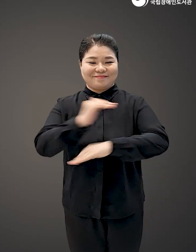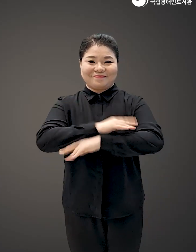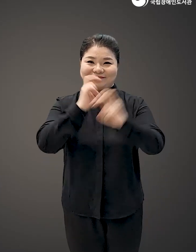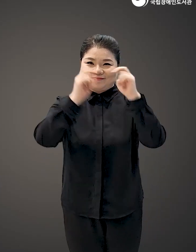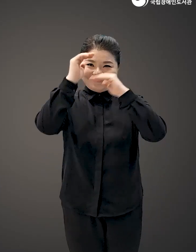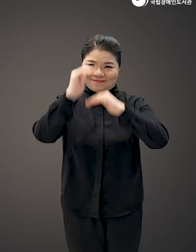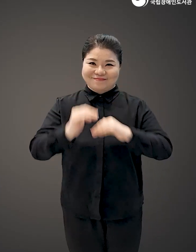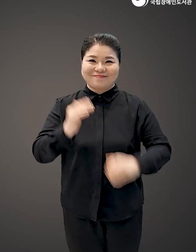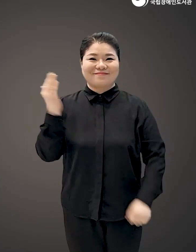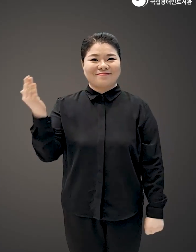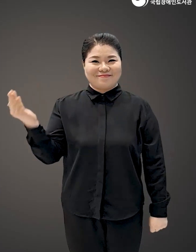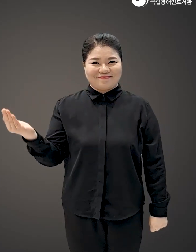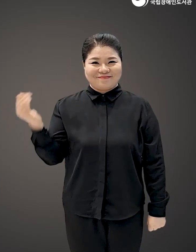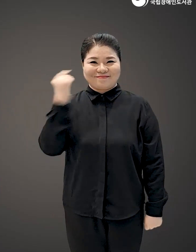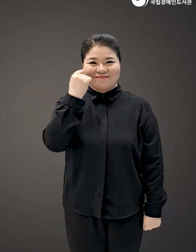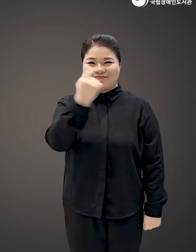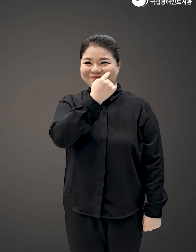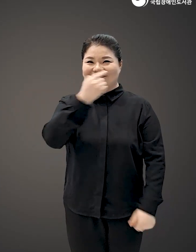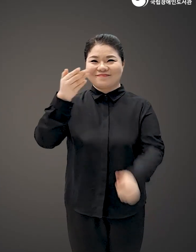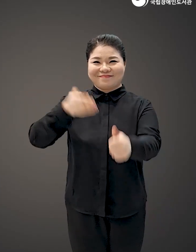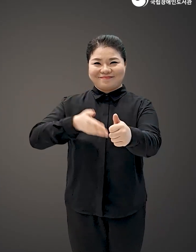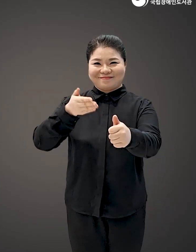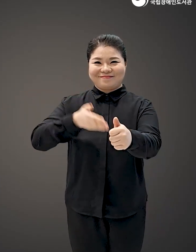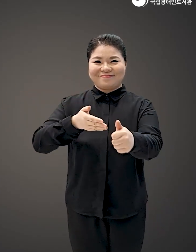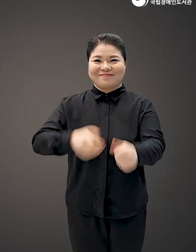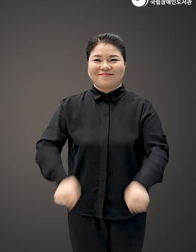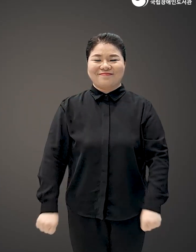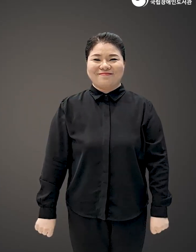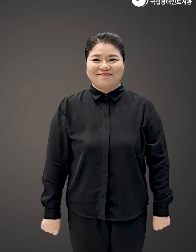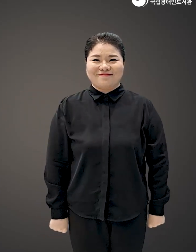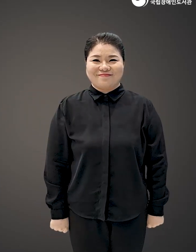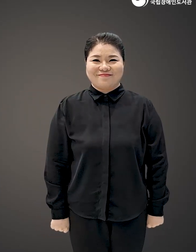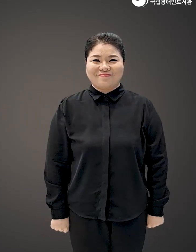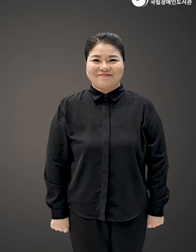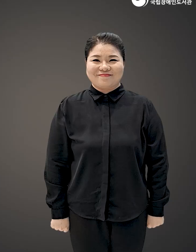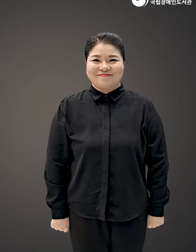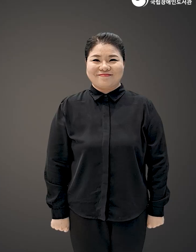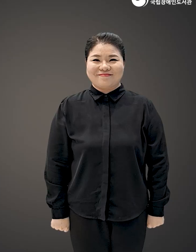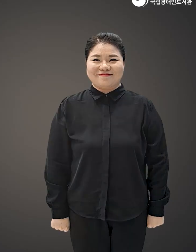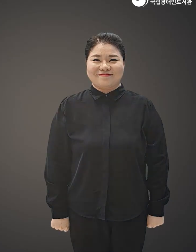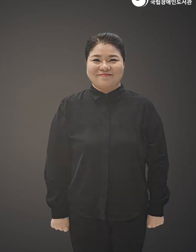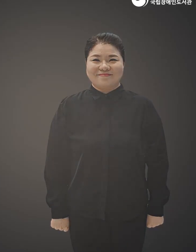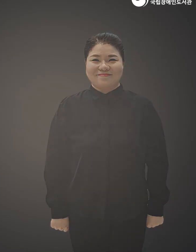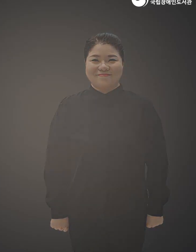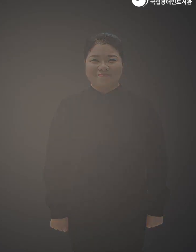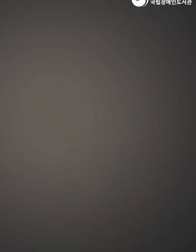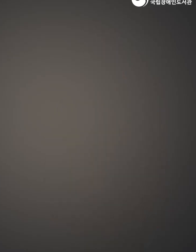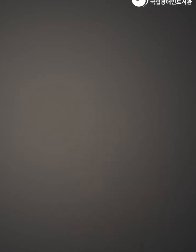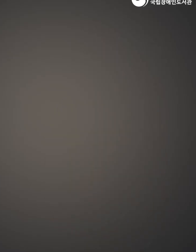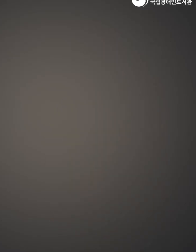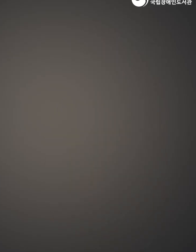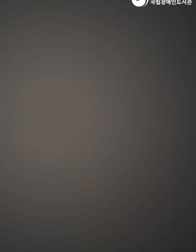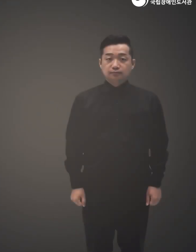맛, 저자 차바 루안야 마부라, 출판사 하움.